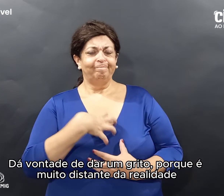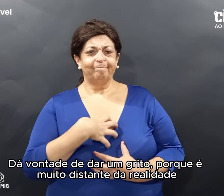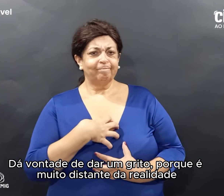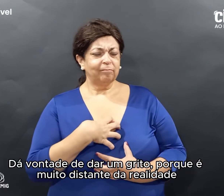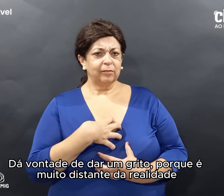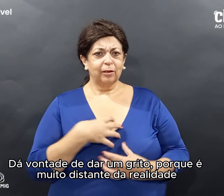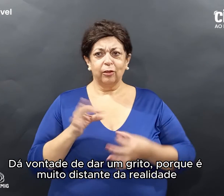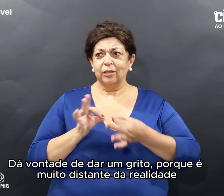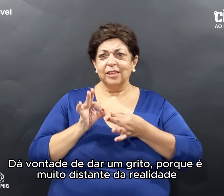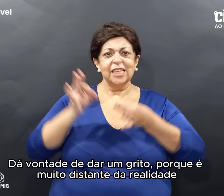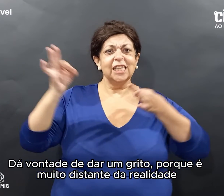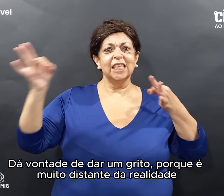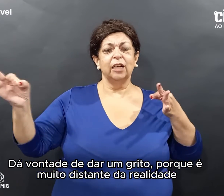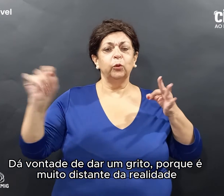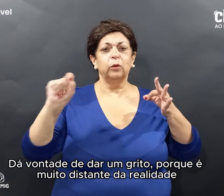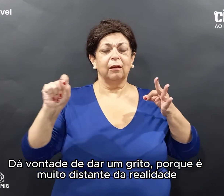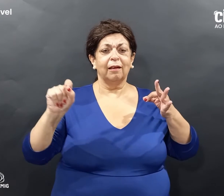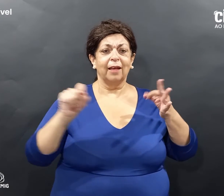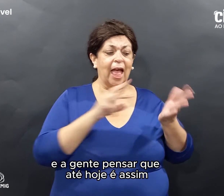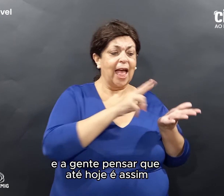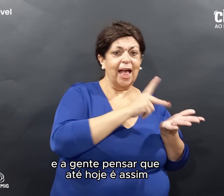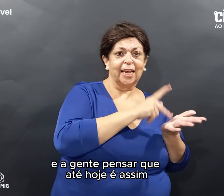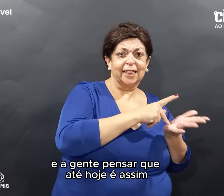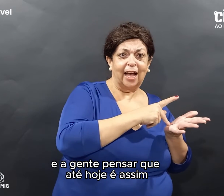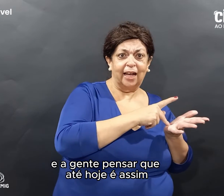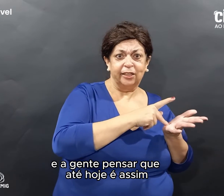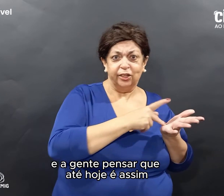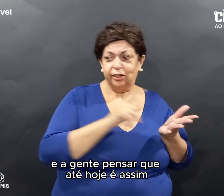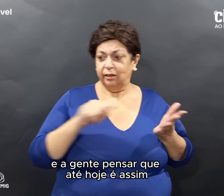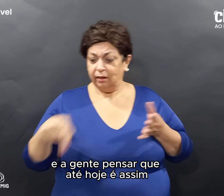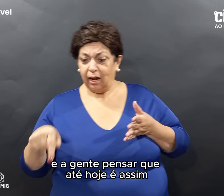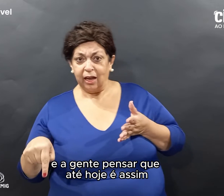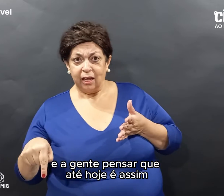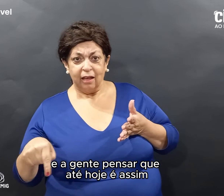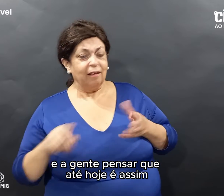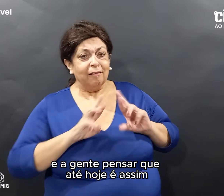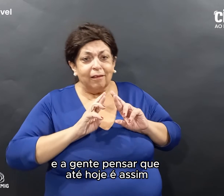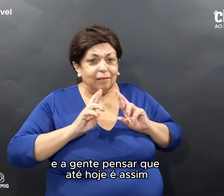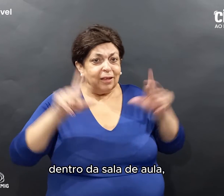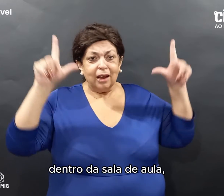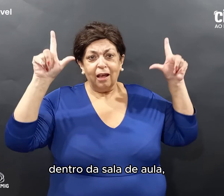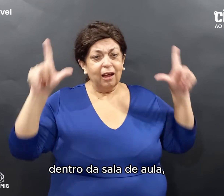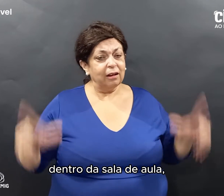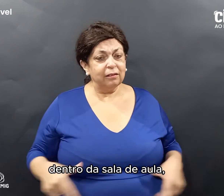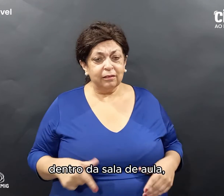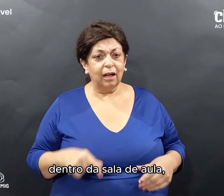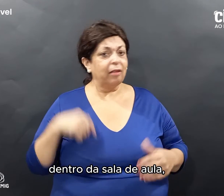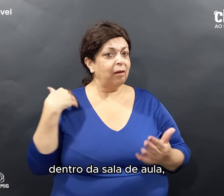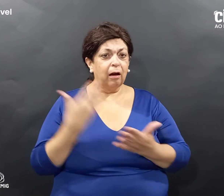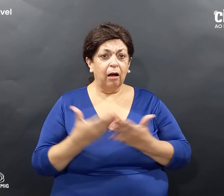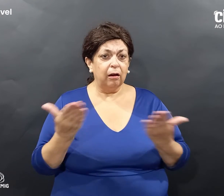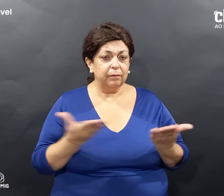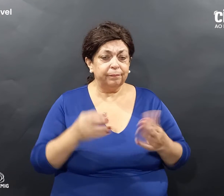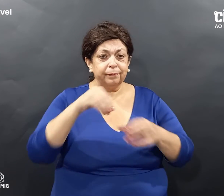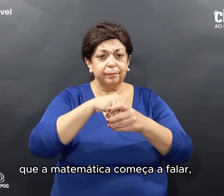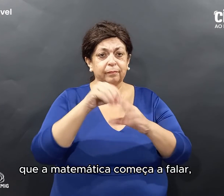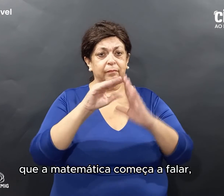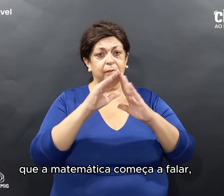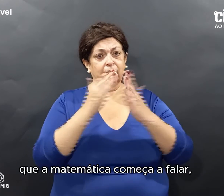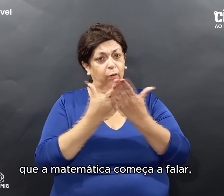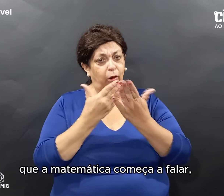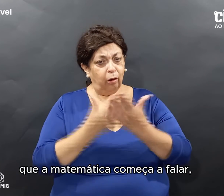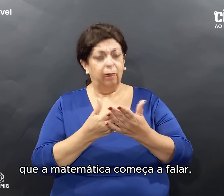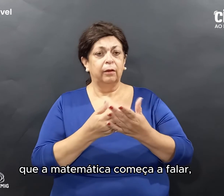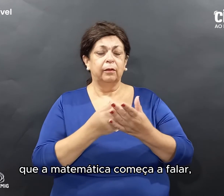muito distante da realidade, né? E a gente pensar que até hoje é assim dentro da sala de aula,